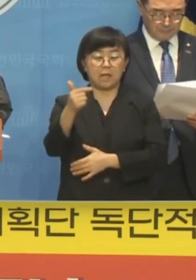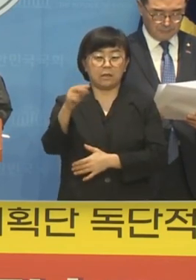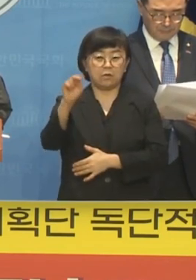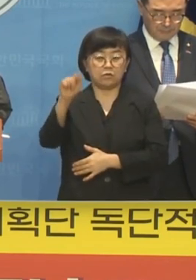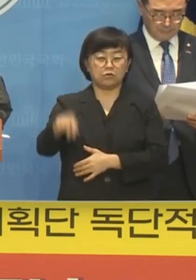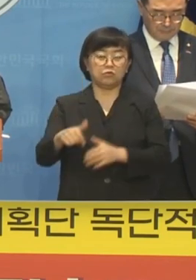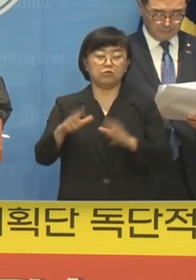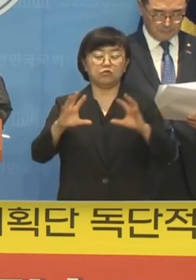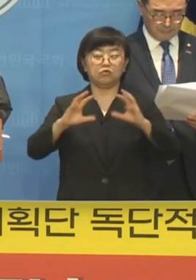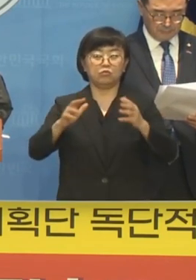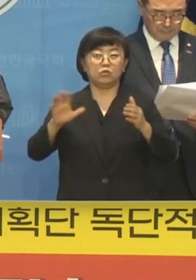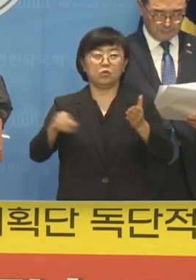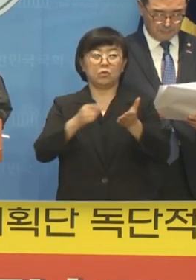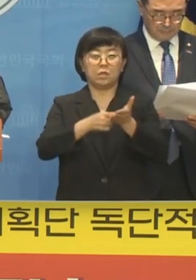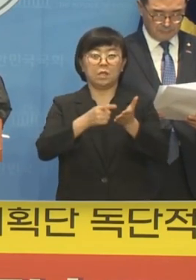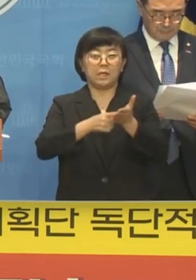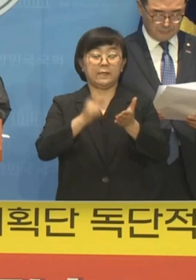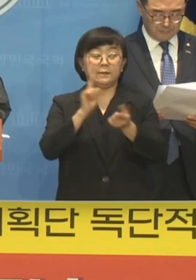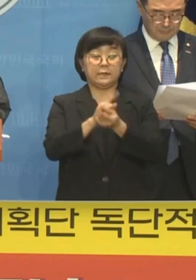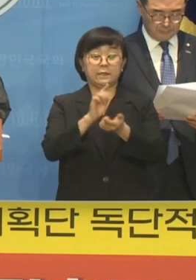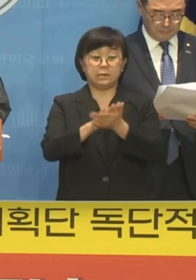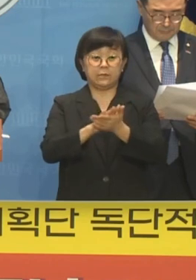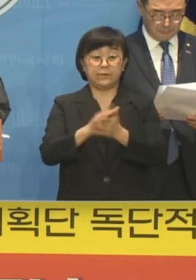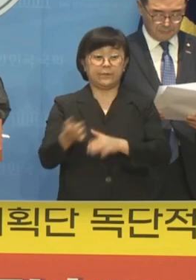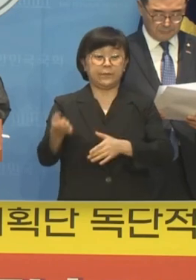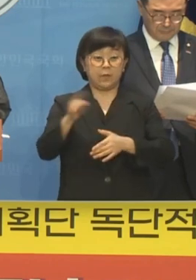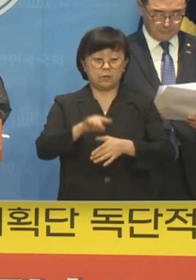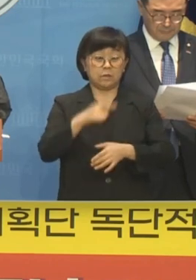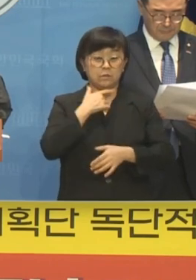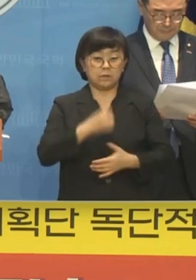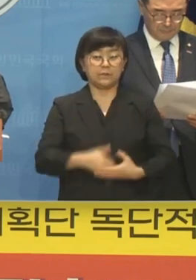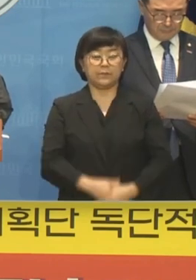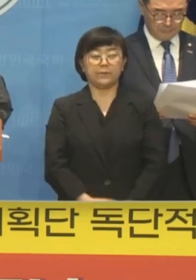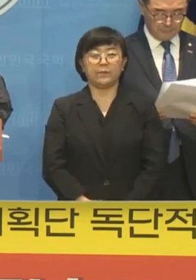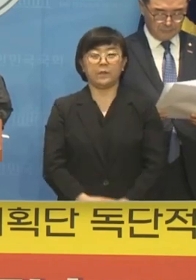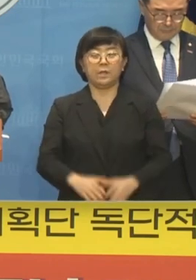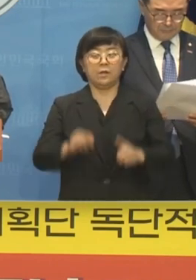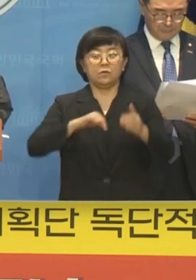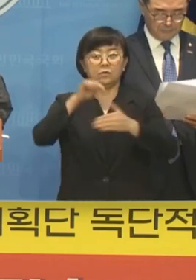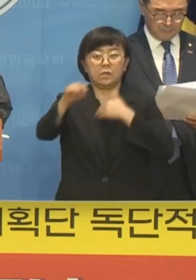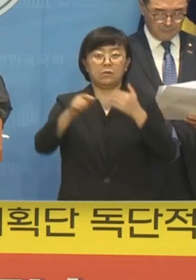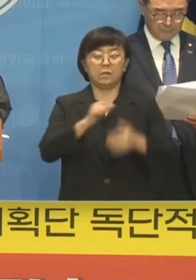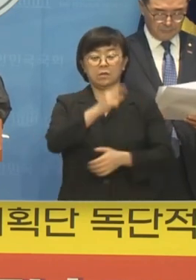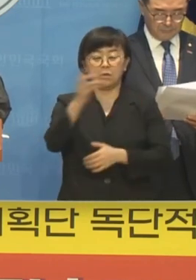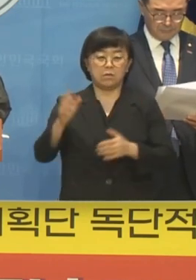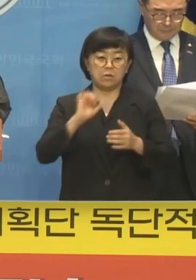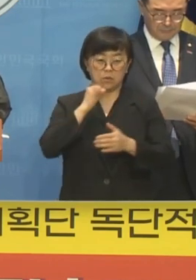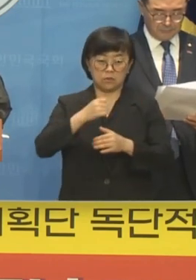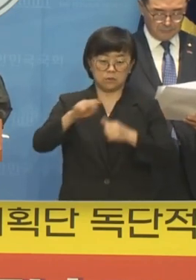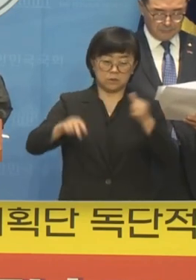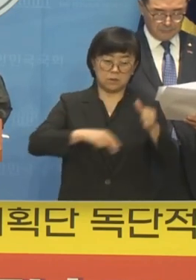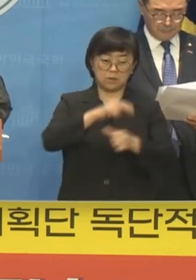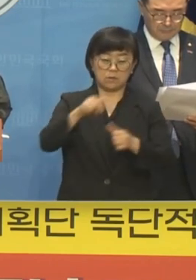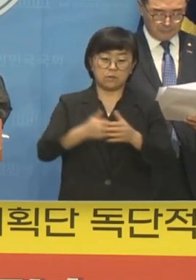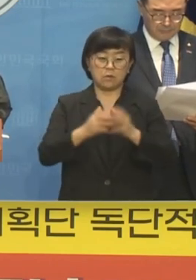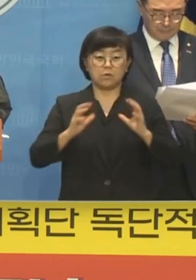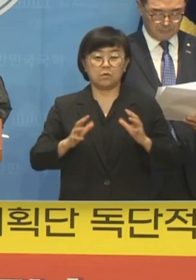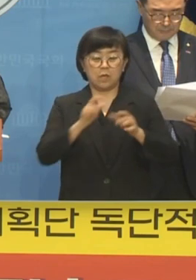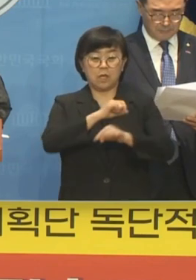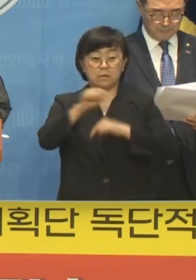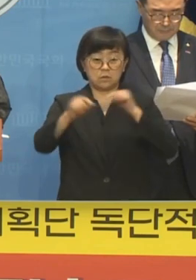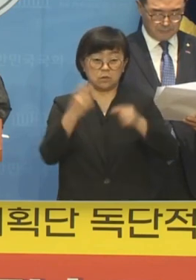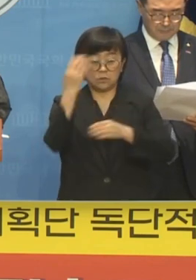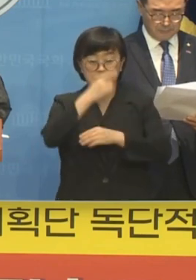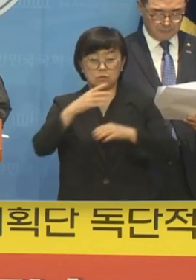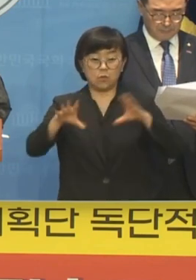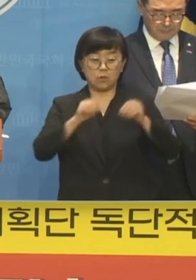한덕수 국무총리님께 직접 나서 주시길 촉구합니다. 국내외 여러 어려운 상황에서 국가행정을